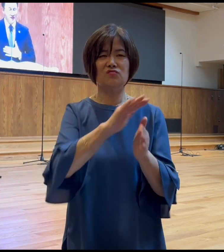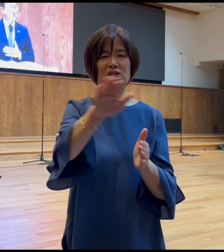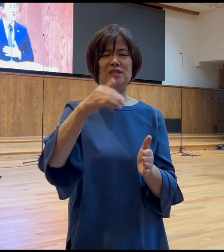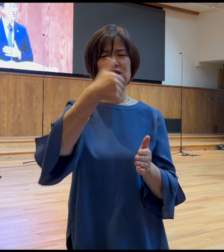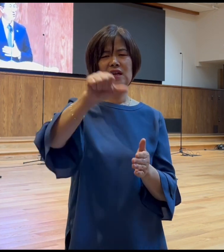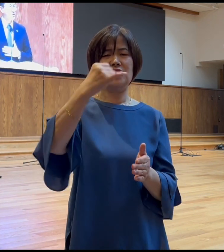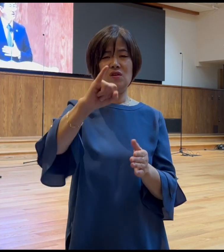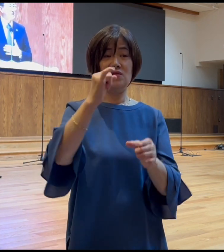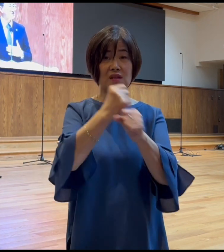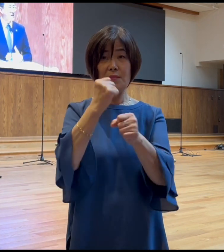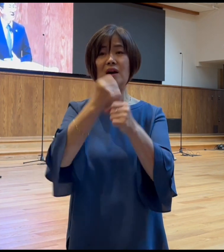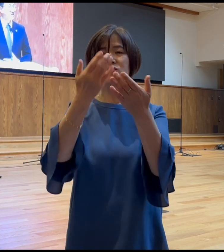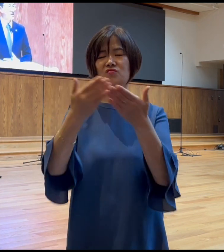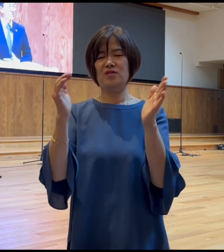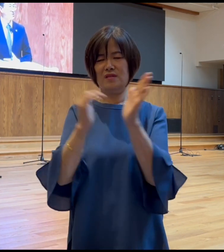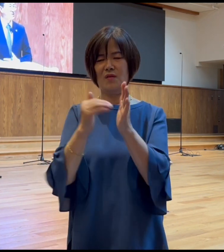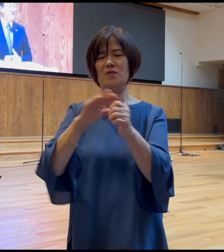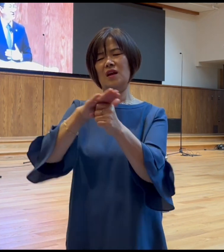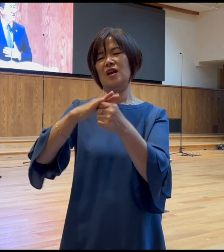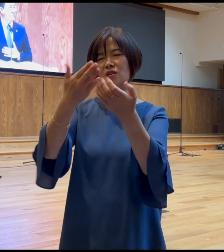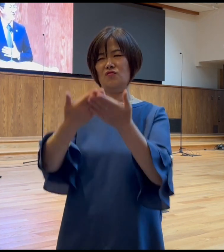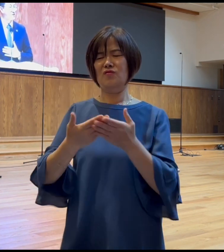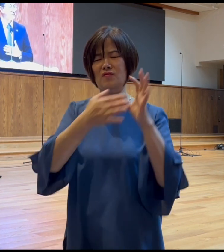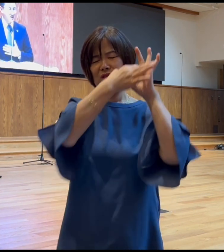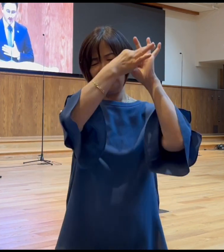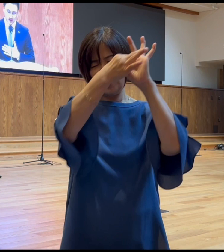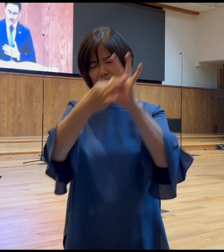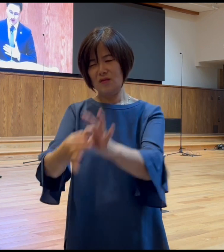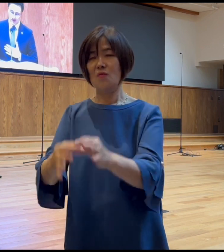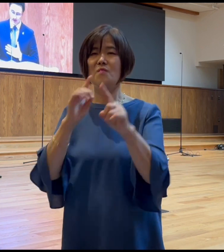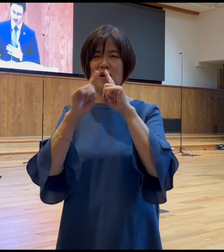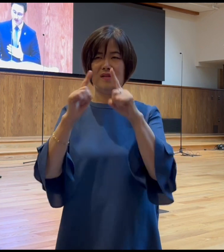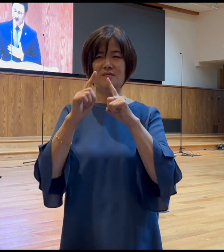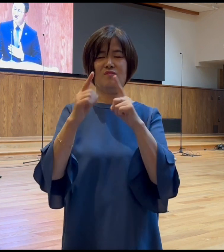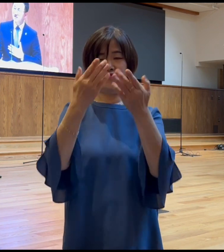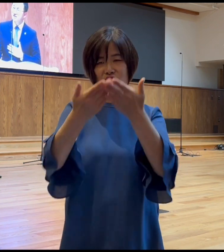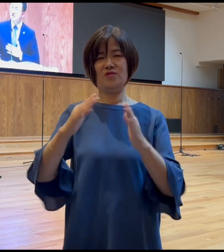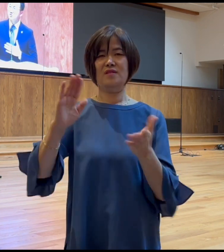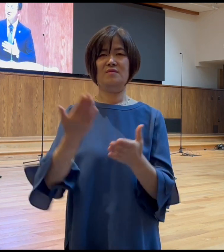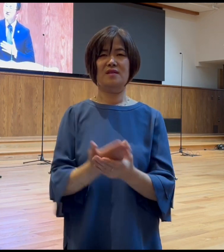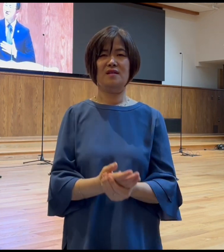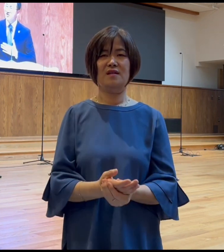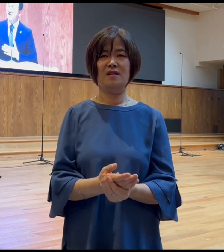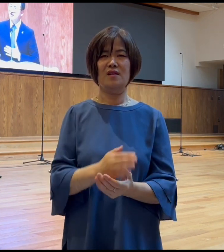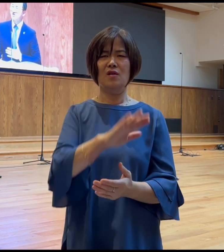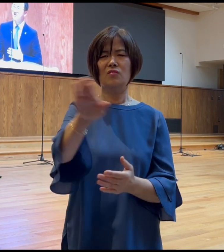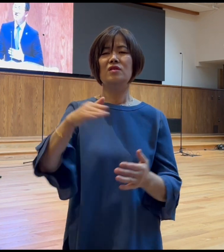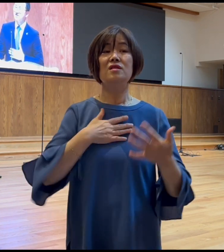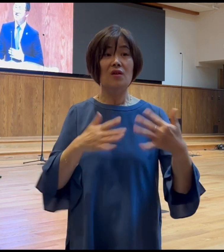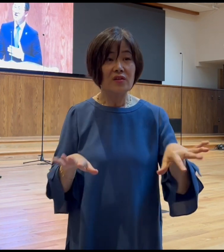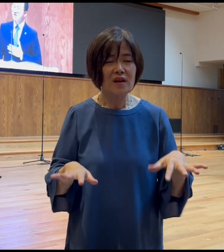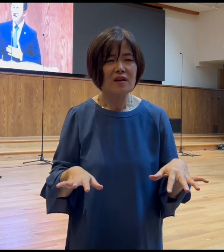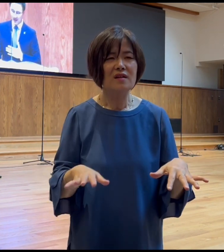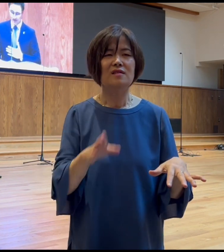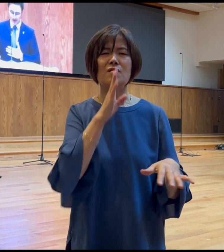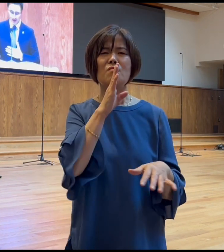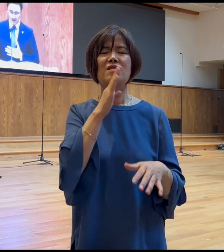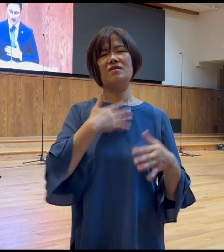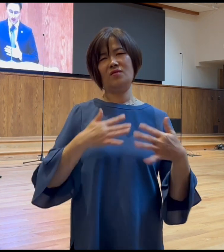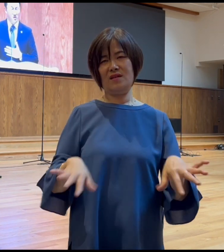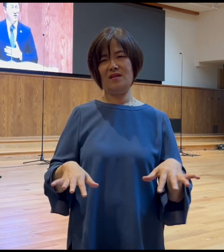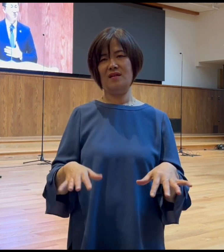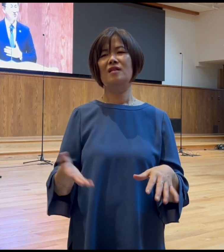자녀로 삼으시고 사랑한다라고 끊임없이 말씀하십니다. 우리들이 연약하죠. 참